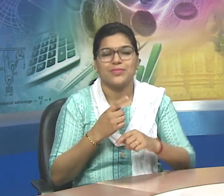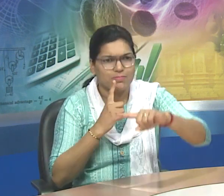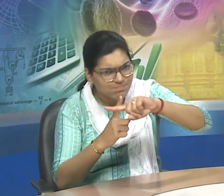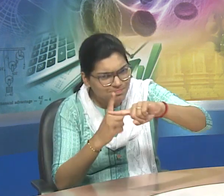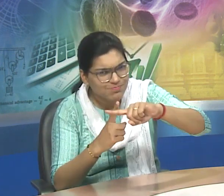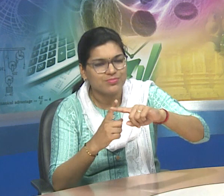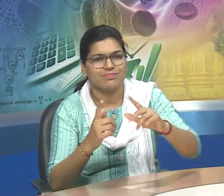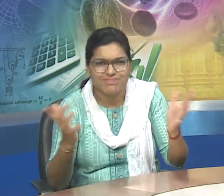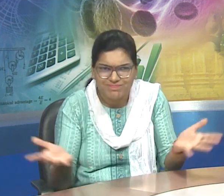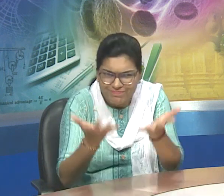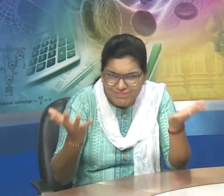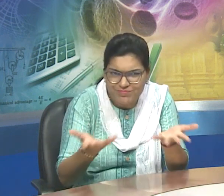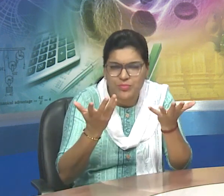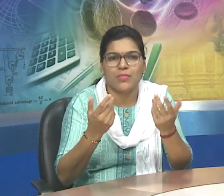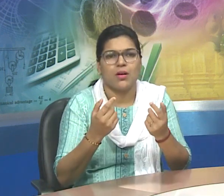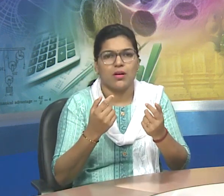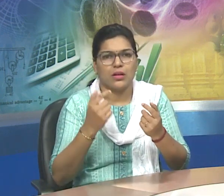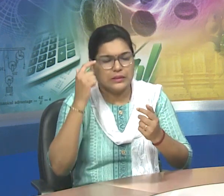उन सब की जो इमोशनल